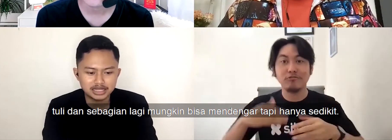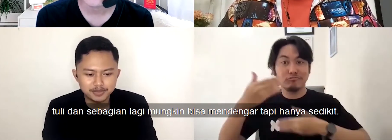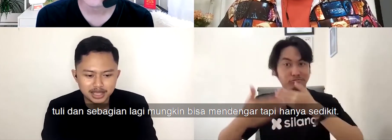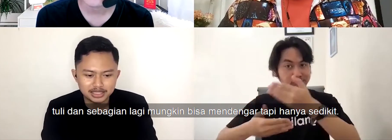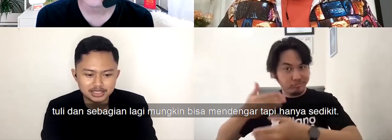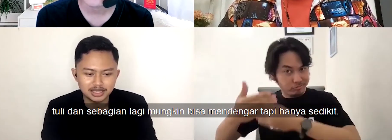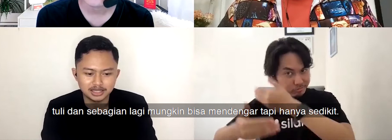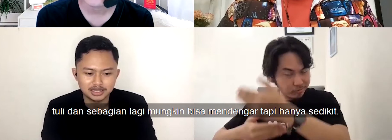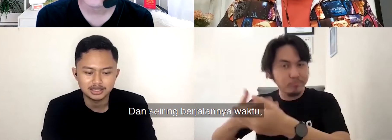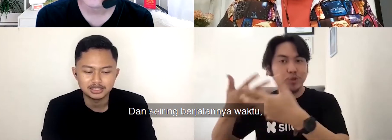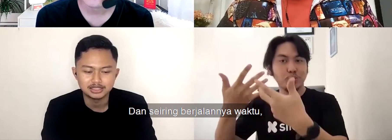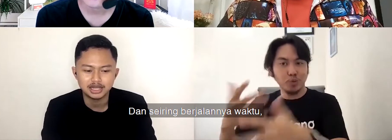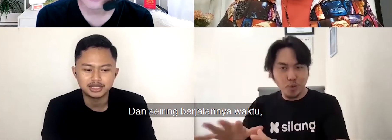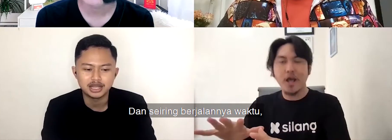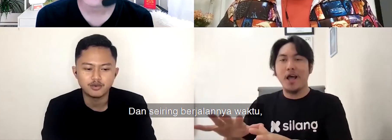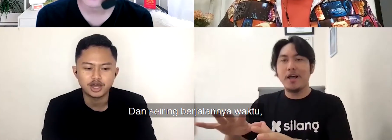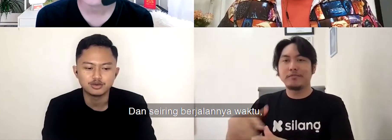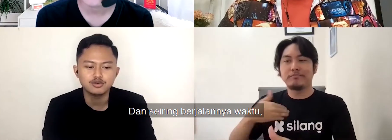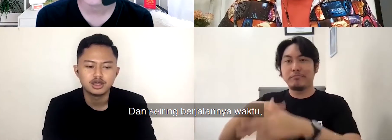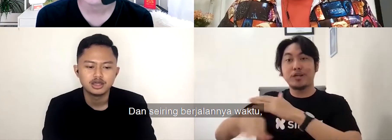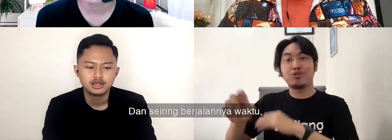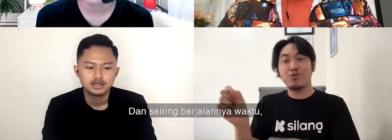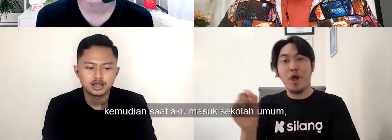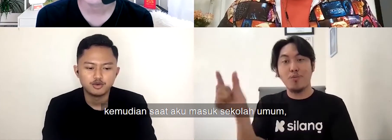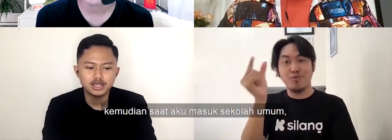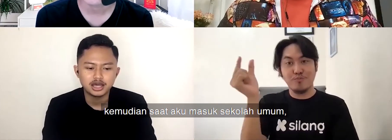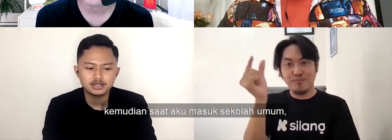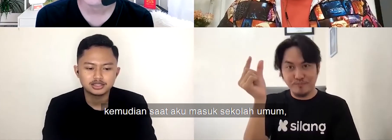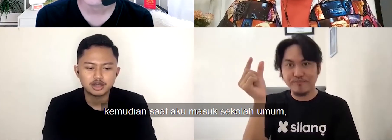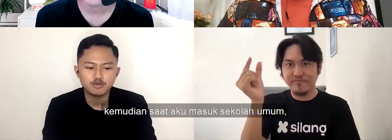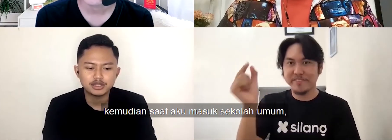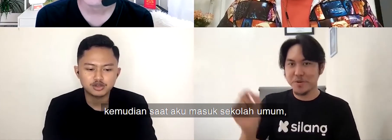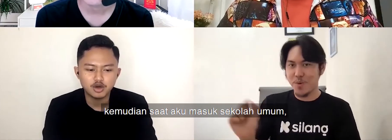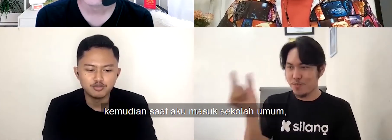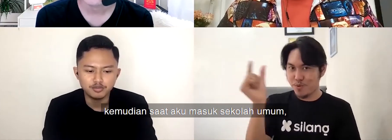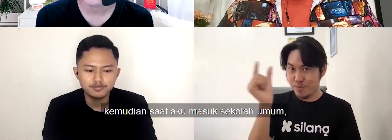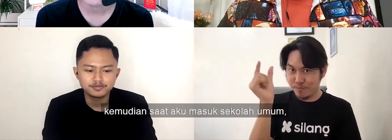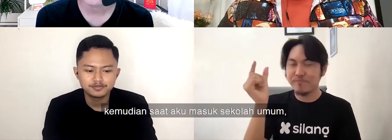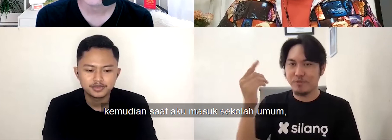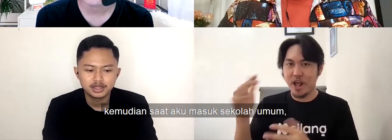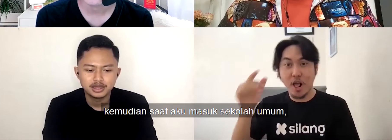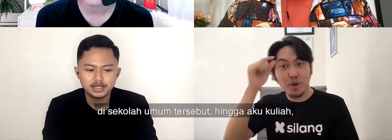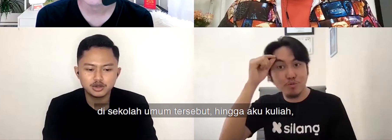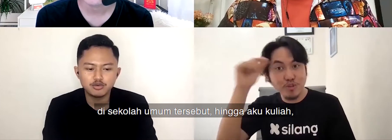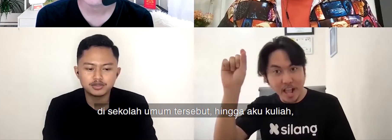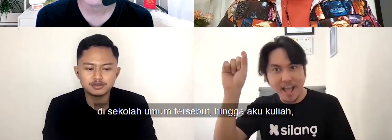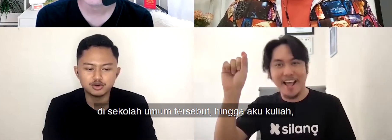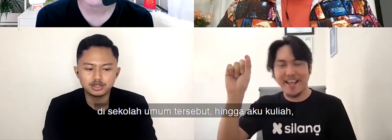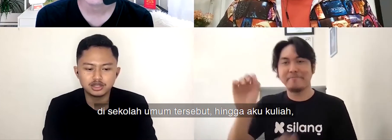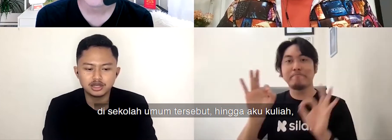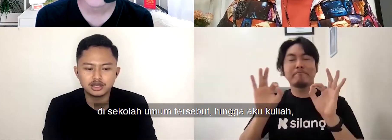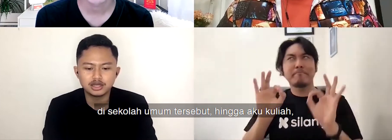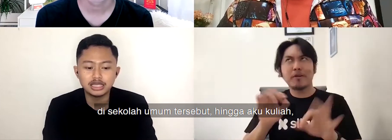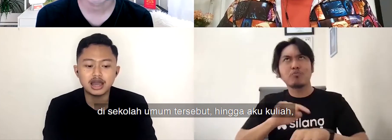tapi hanya sedikit dan berjalannya waktu kemudian saat aku masuk sekolah umum di kolom